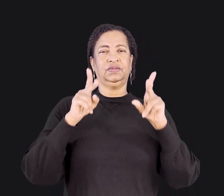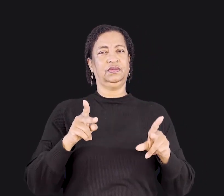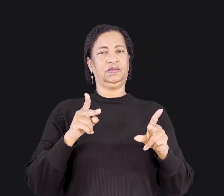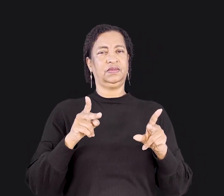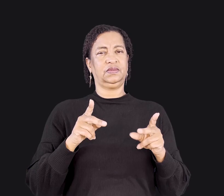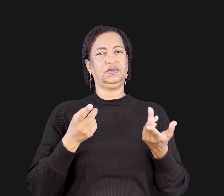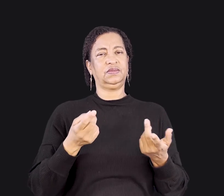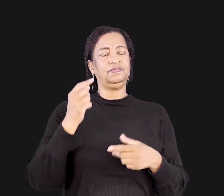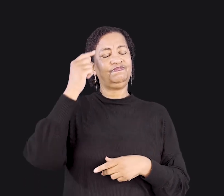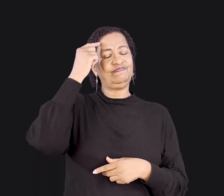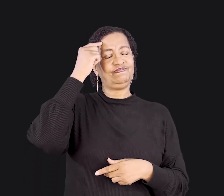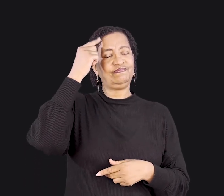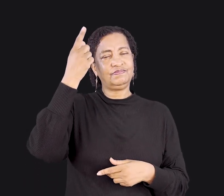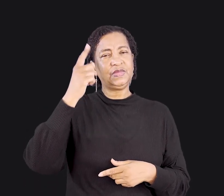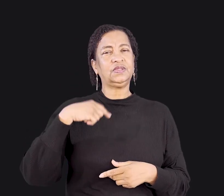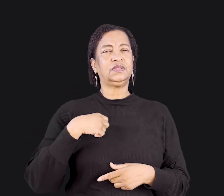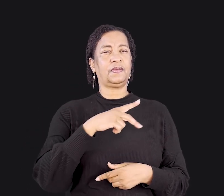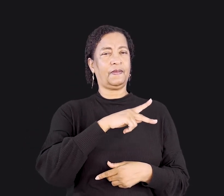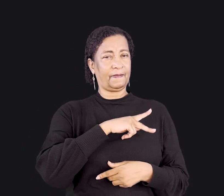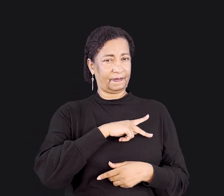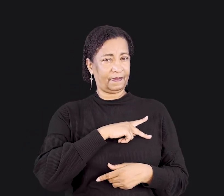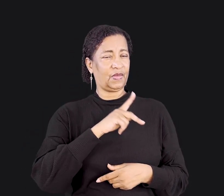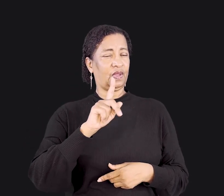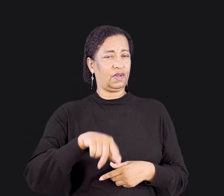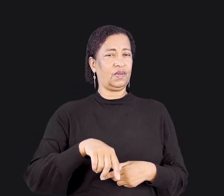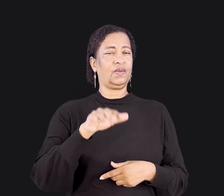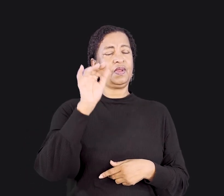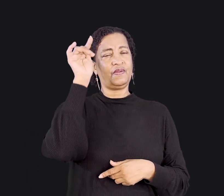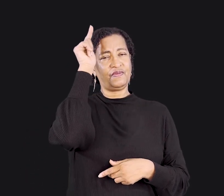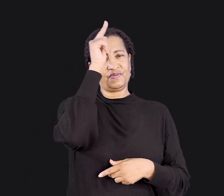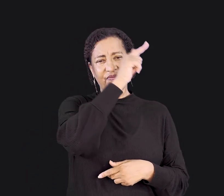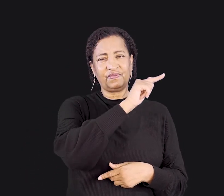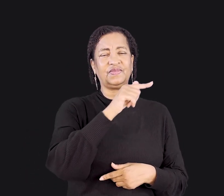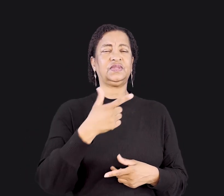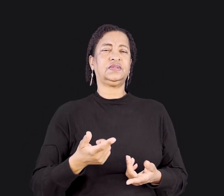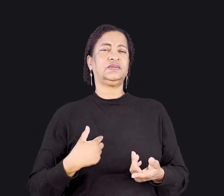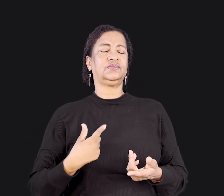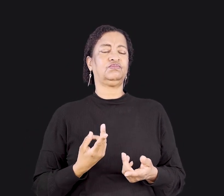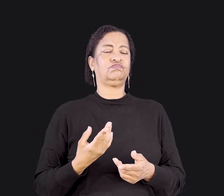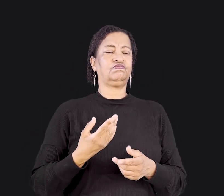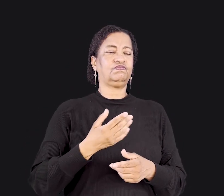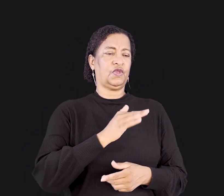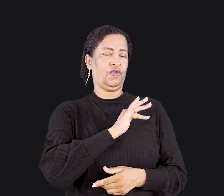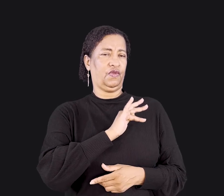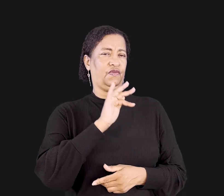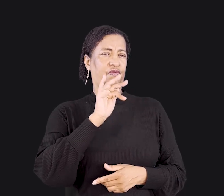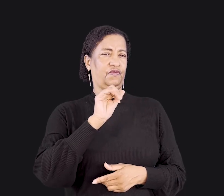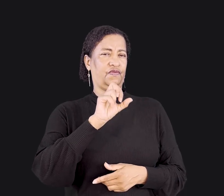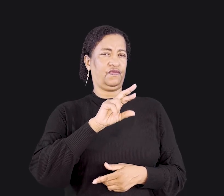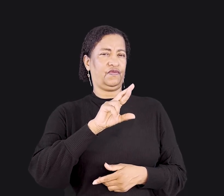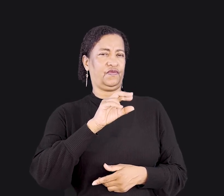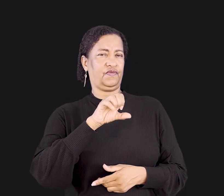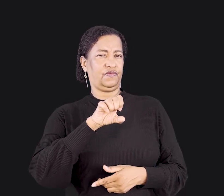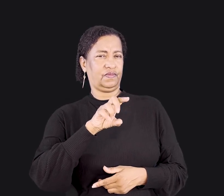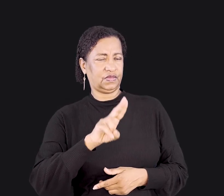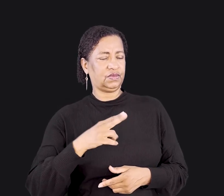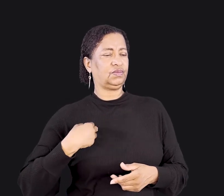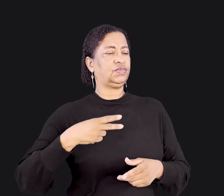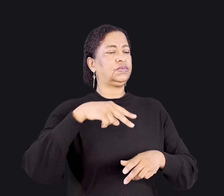diferentes. Imaginem, Paulo era fariseu, costumava sentar-se aos pés de Gamaliel. Naquela época, sentar-se aos pés de Gamaliel era como